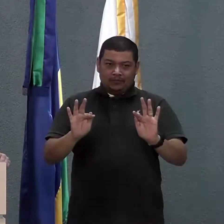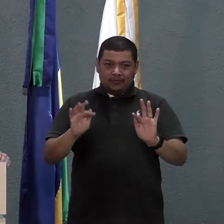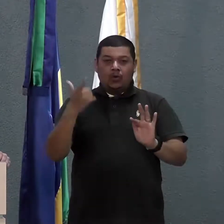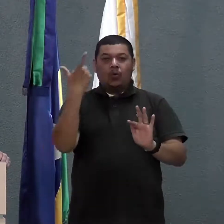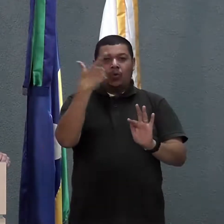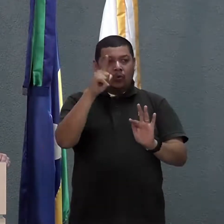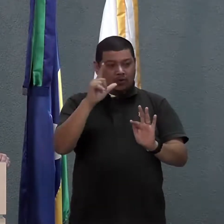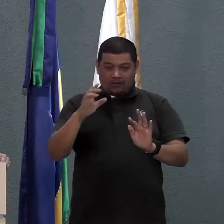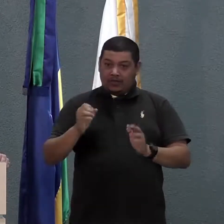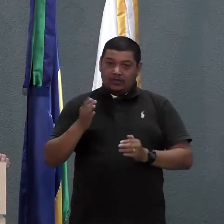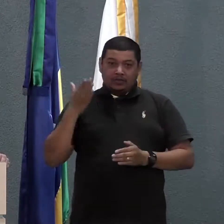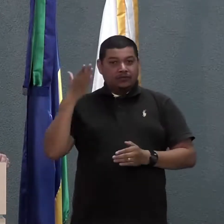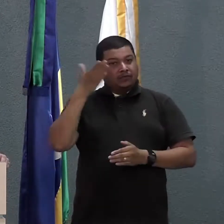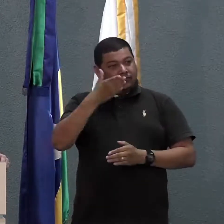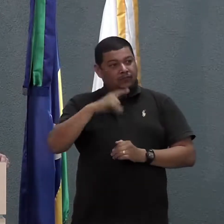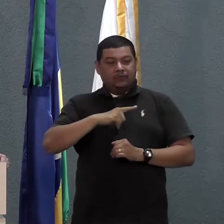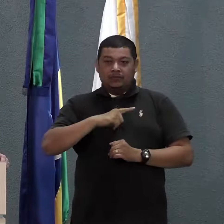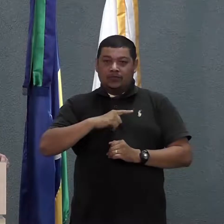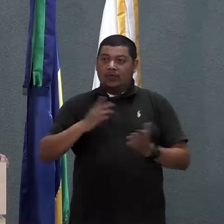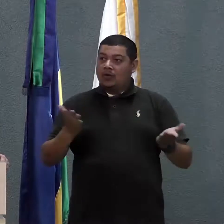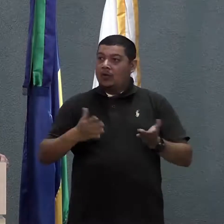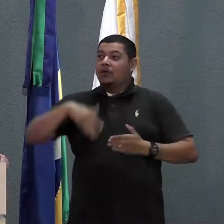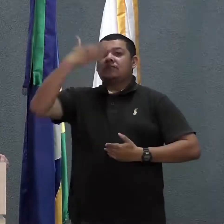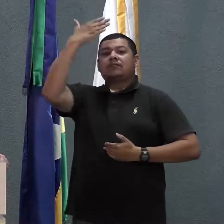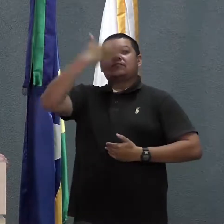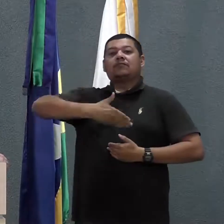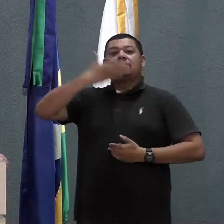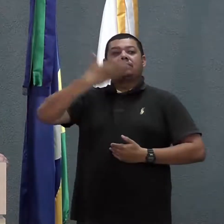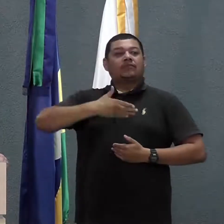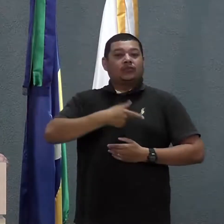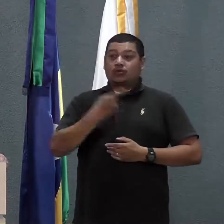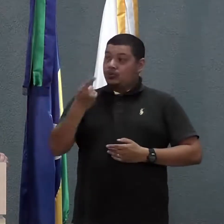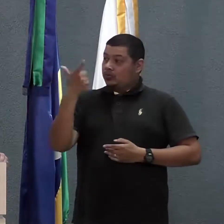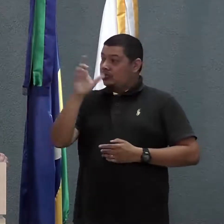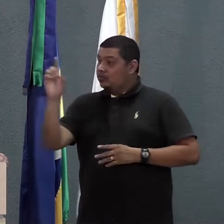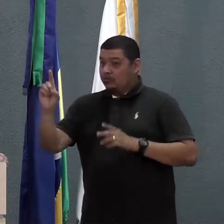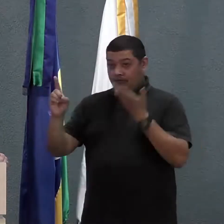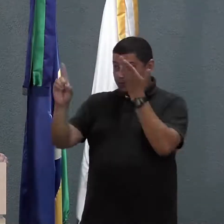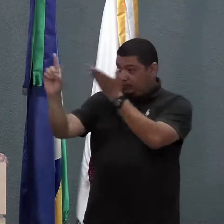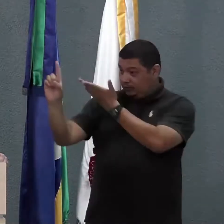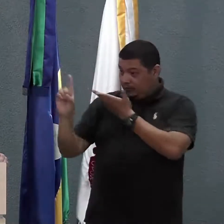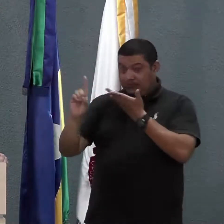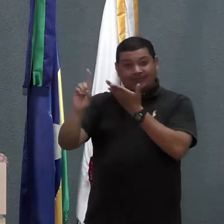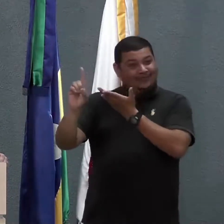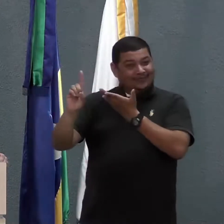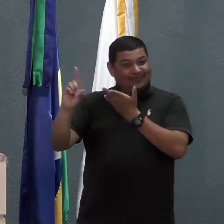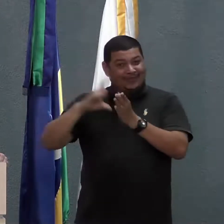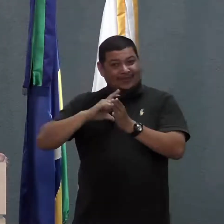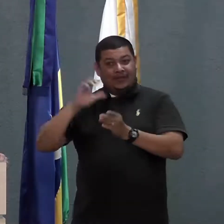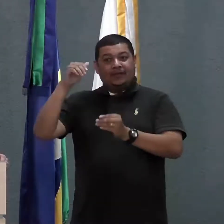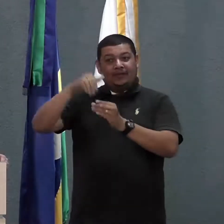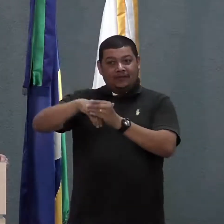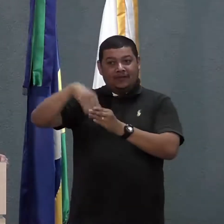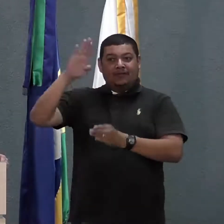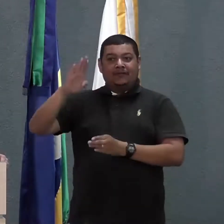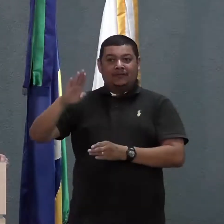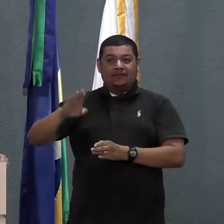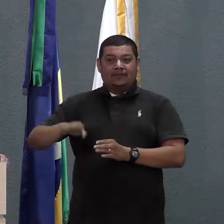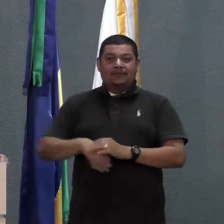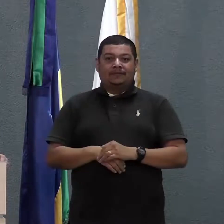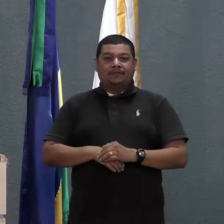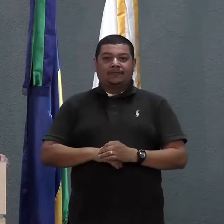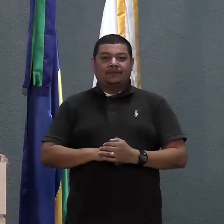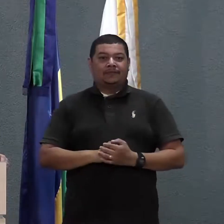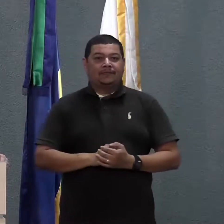vez aqui participando em um momento desse, onde o senhor mais uma vez veio para uma reeleição e foi eleito. É muito bom participar